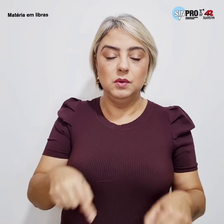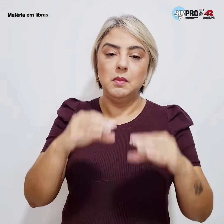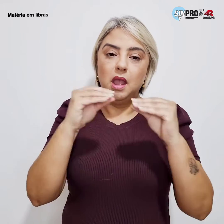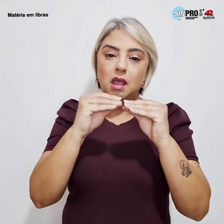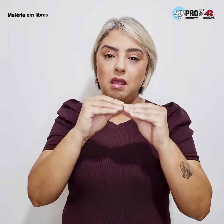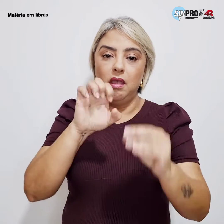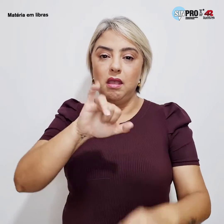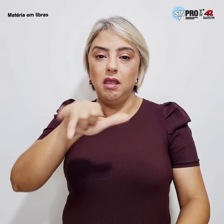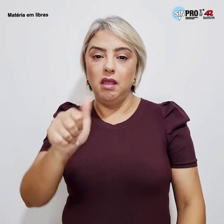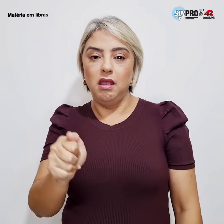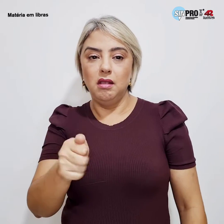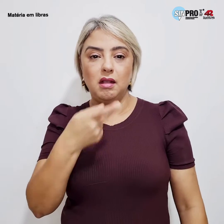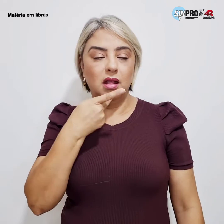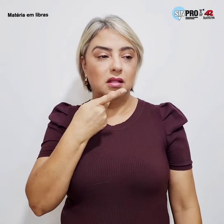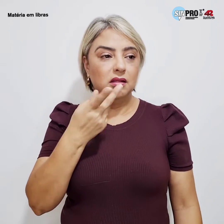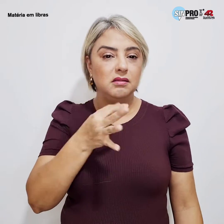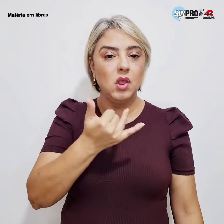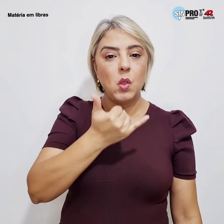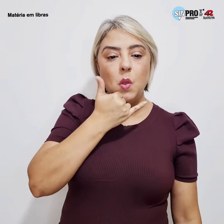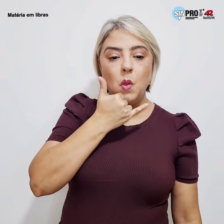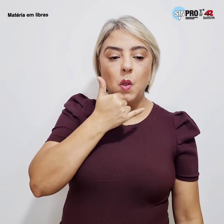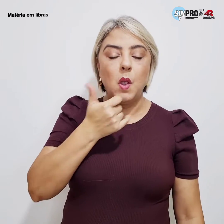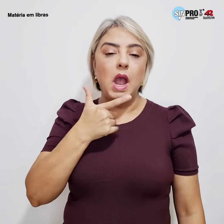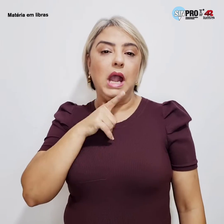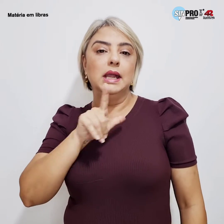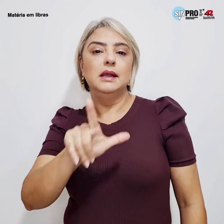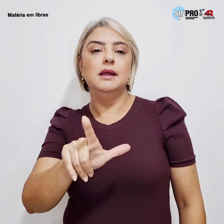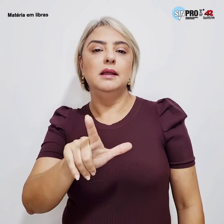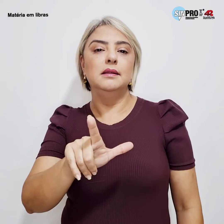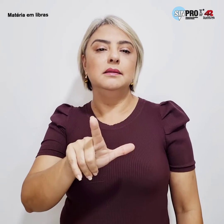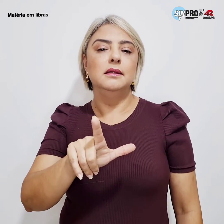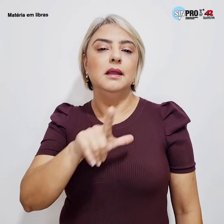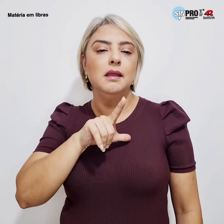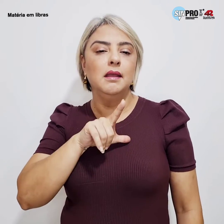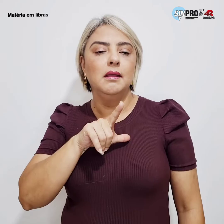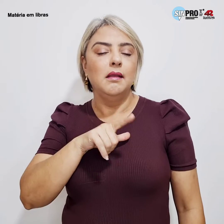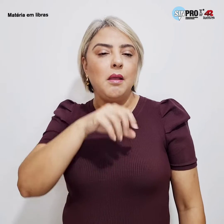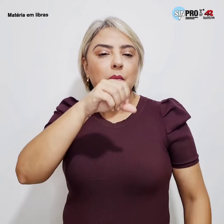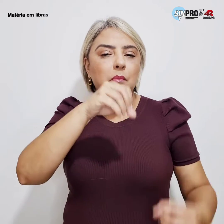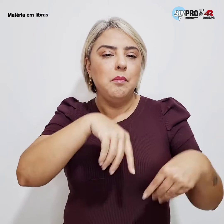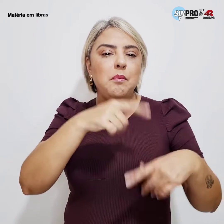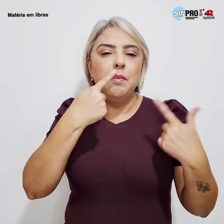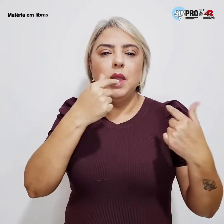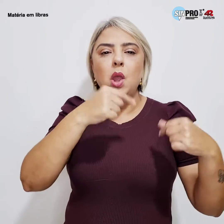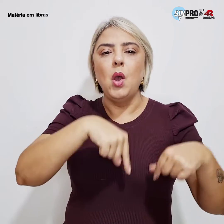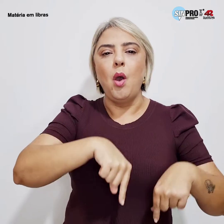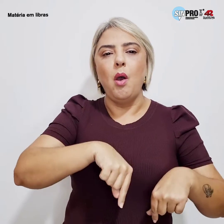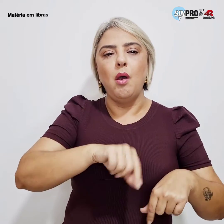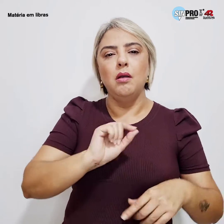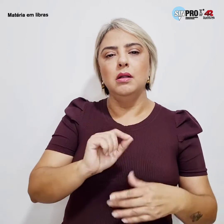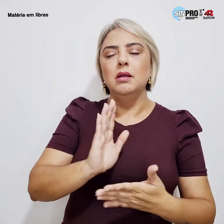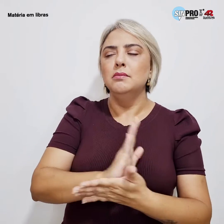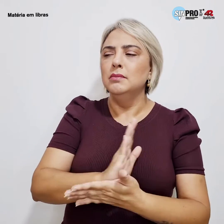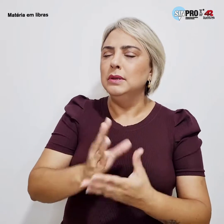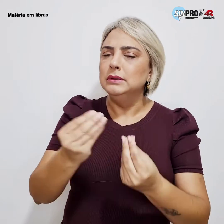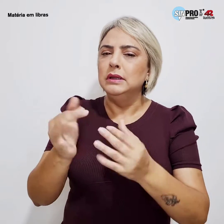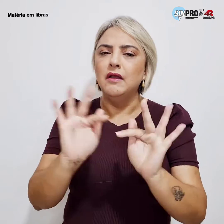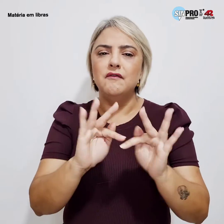essa justificativa, ganha contornos ainda mais cruéis. Em muitas famílias, o